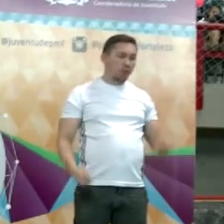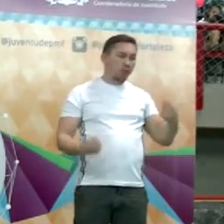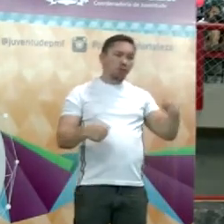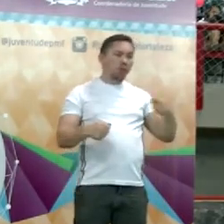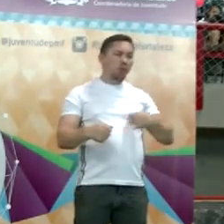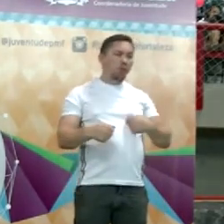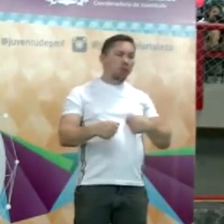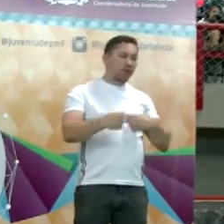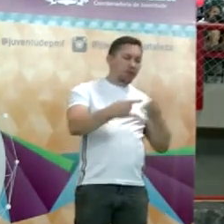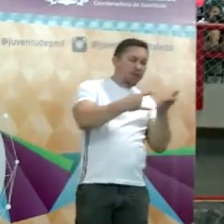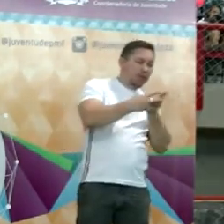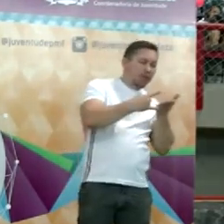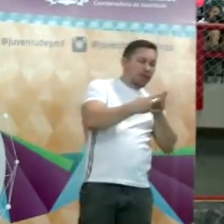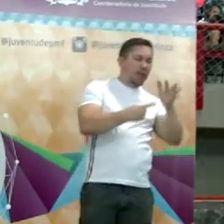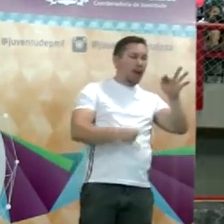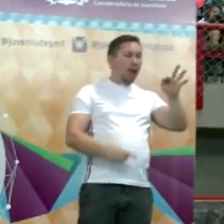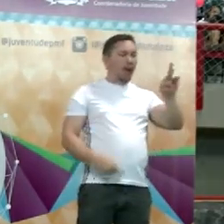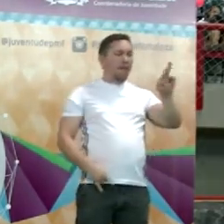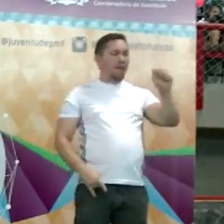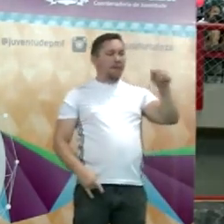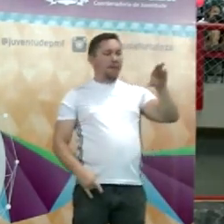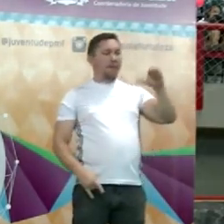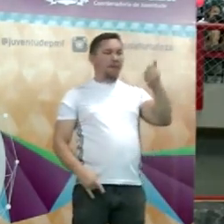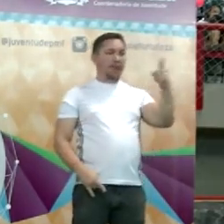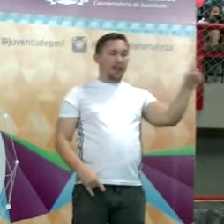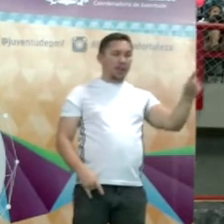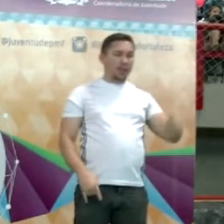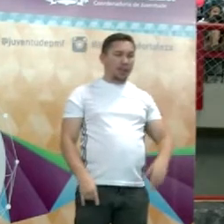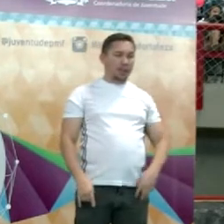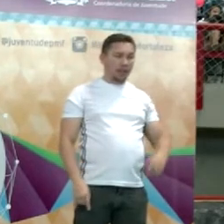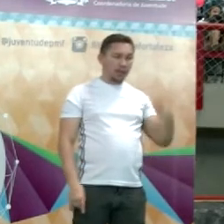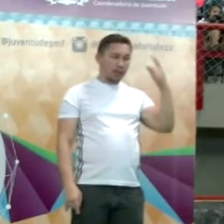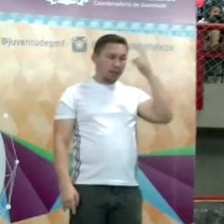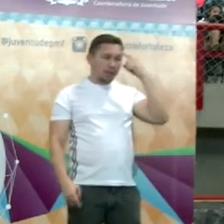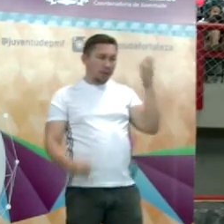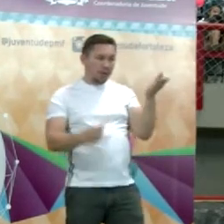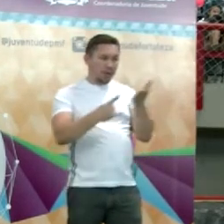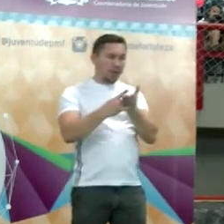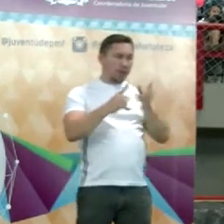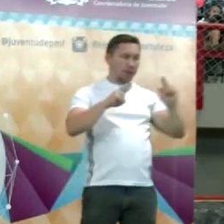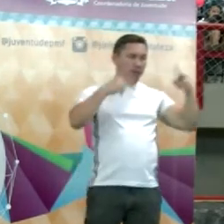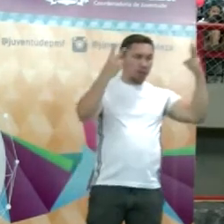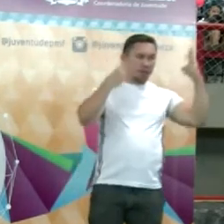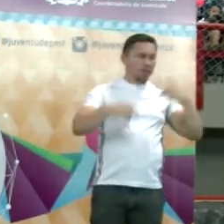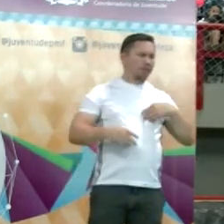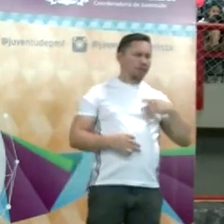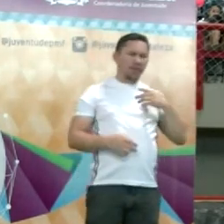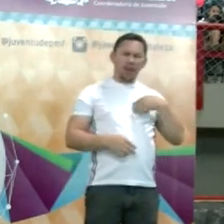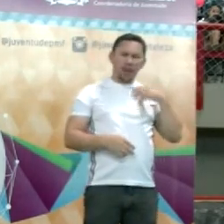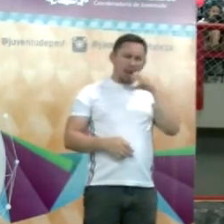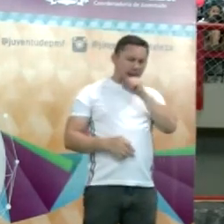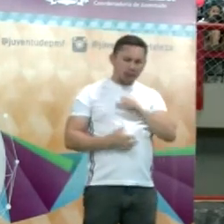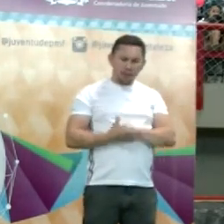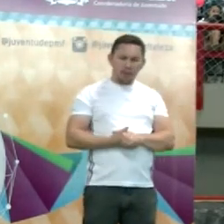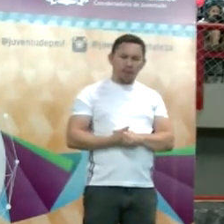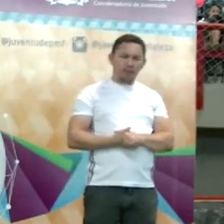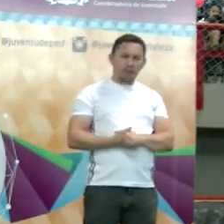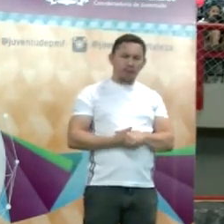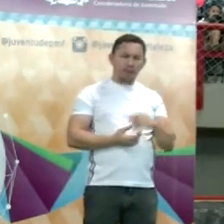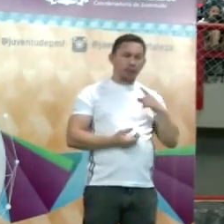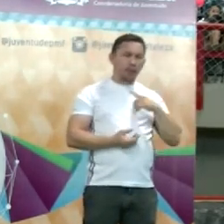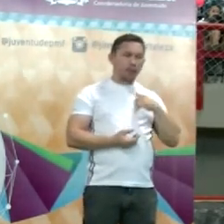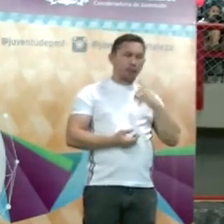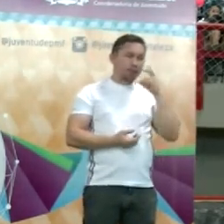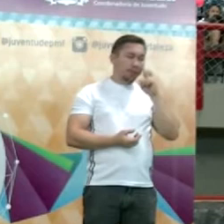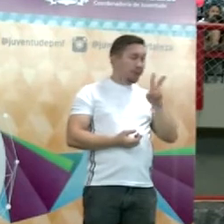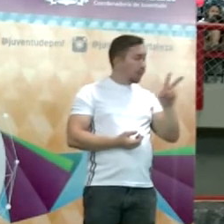não. Vocês são acostumados a quando falar proporção escrever uma fração, não é isso? Vai direto, não precisa não, ó. Volta para a